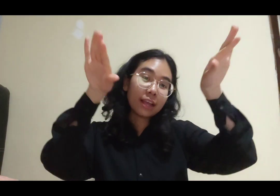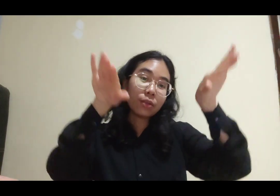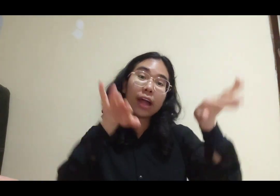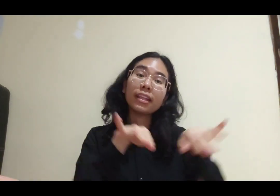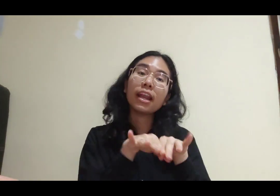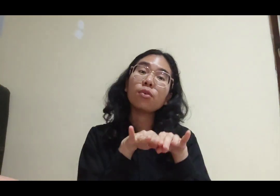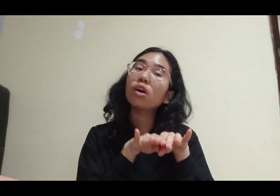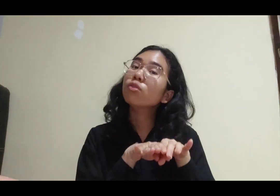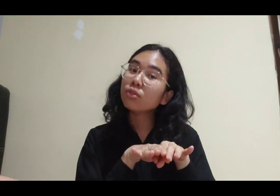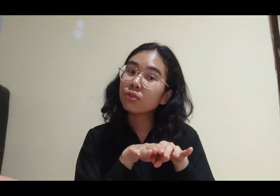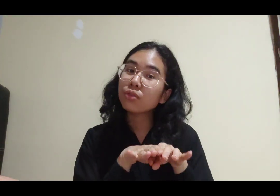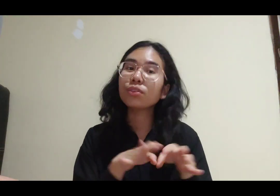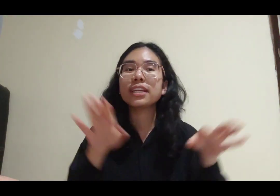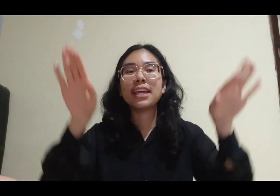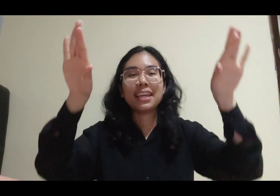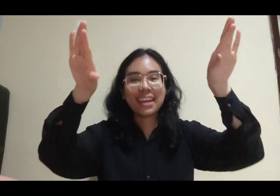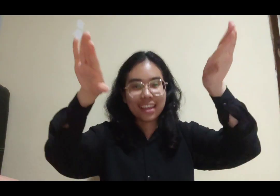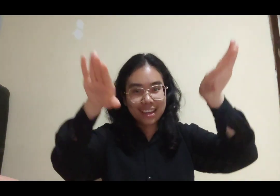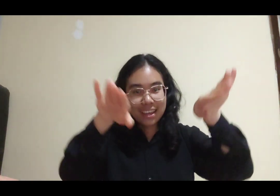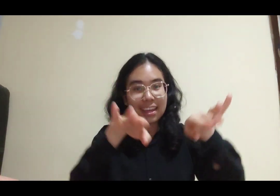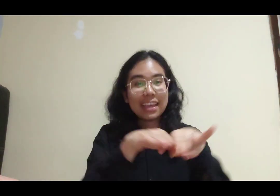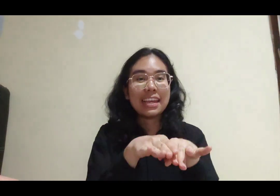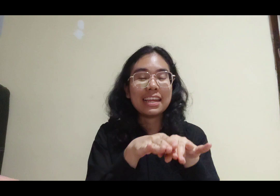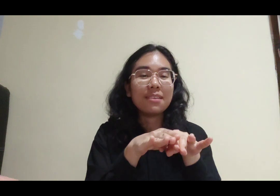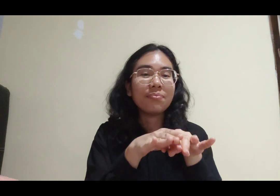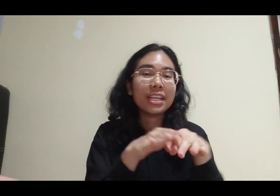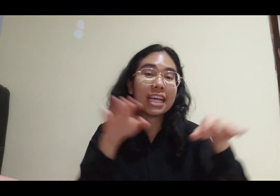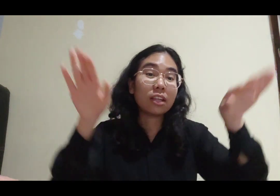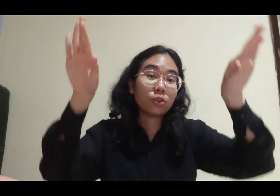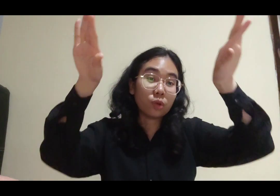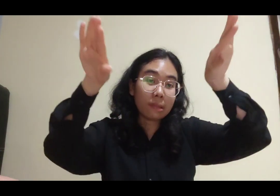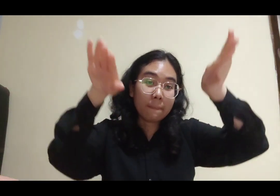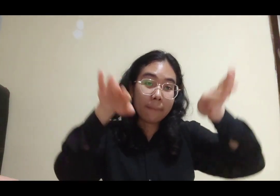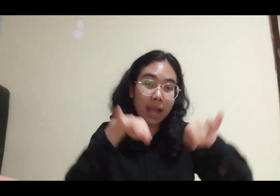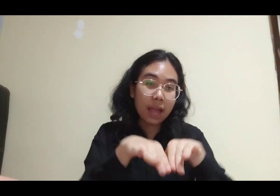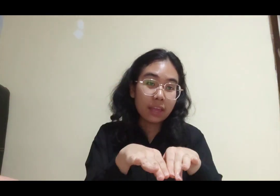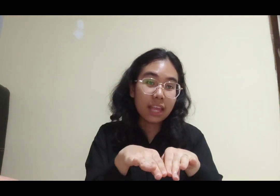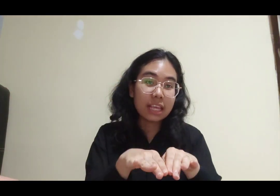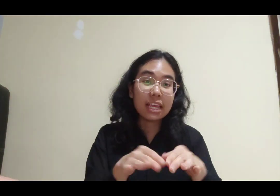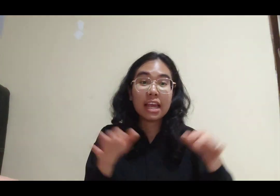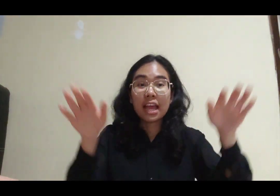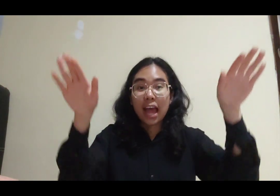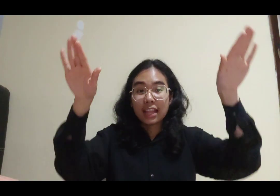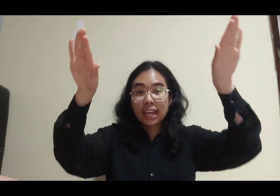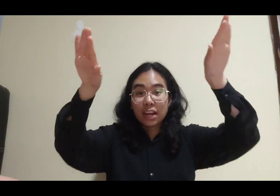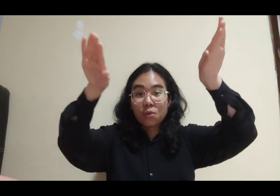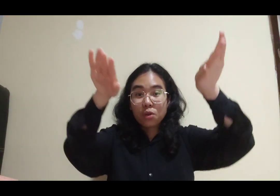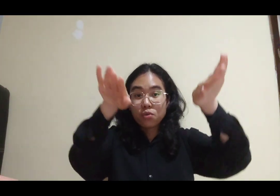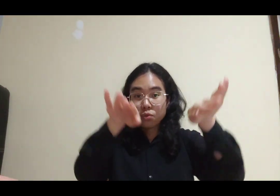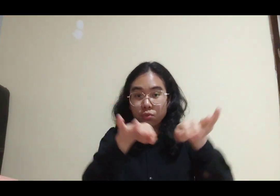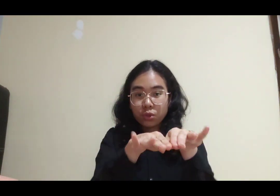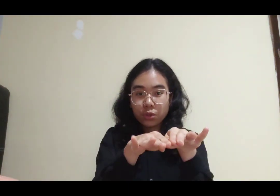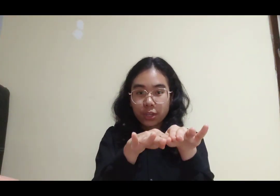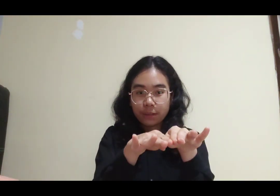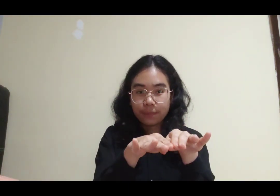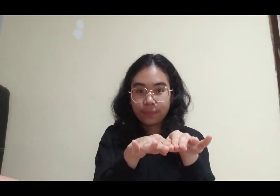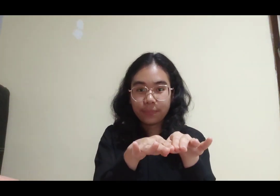itu antara 2 gunung. Jadi akhirnya ini isyarat untuk lembah. Oke, jadi antara 2 gunung. Gitu.